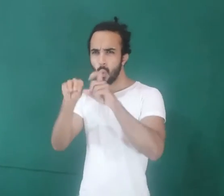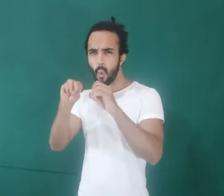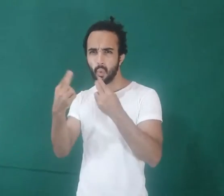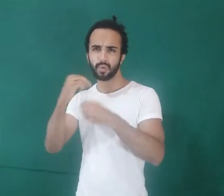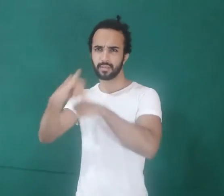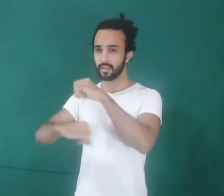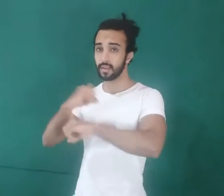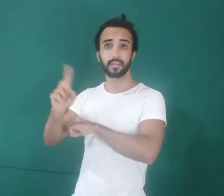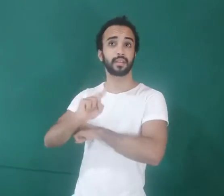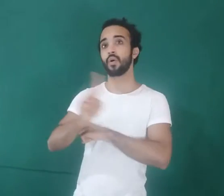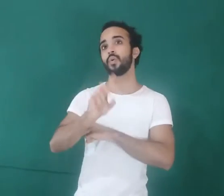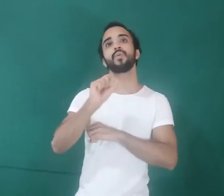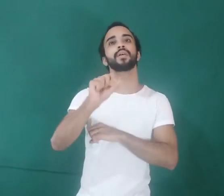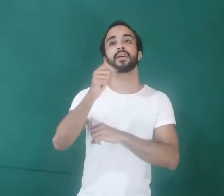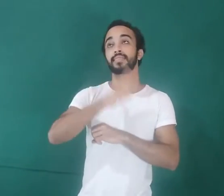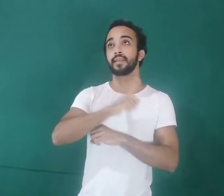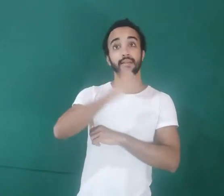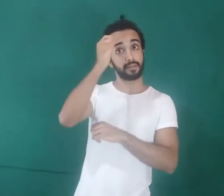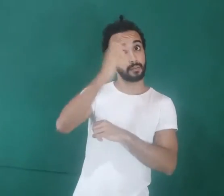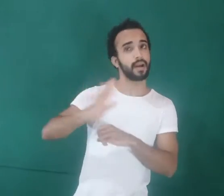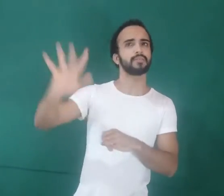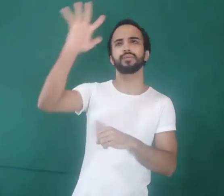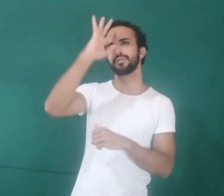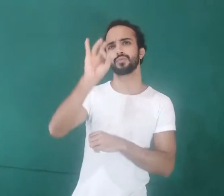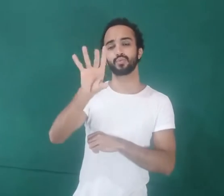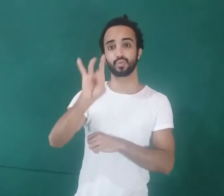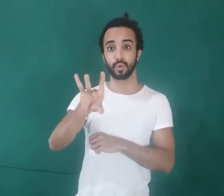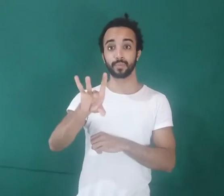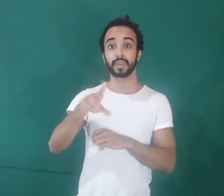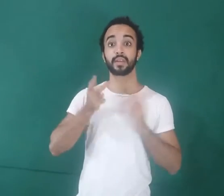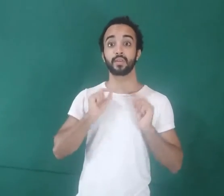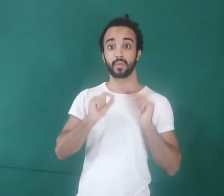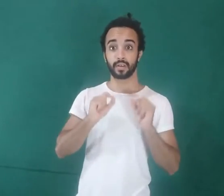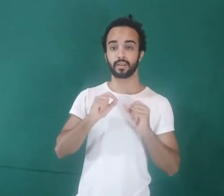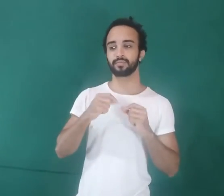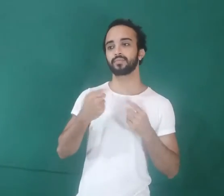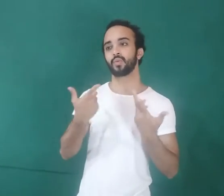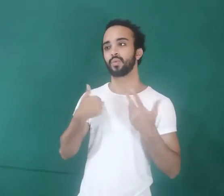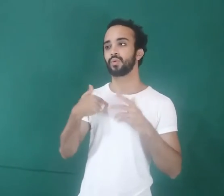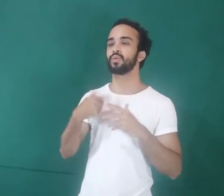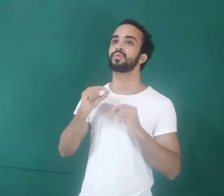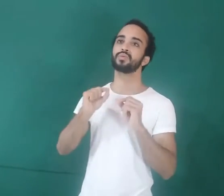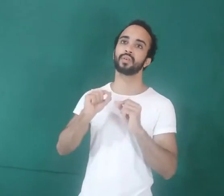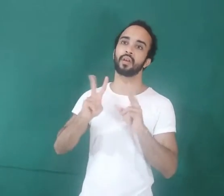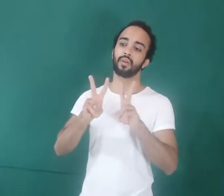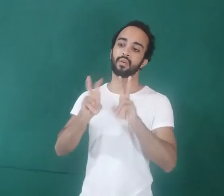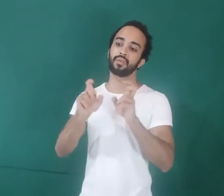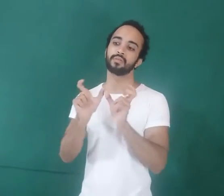E por mais que os sistemas se tornem cada vez mais hegemônicos e cada vez mais totalitários, ninguém vai tirar essa potência da